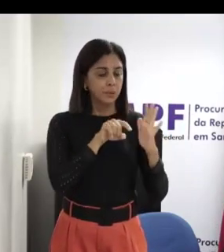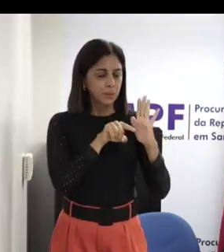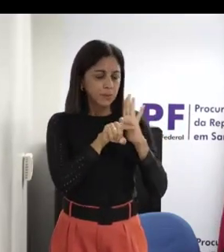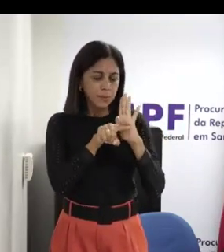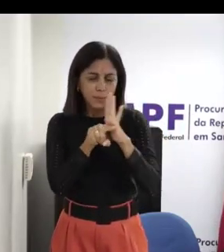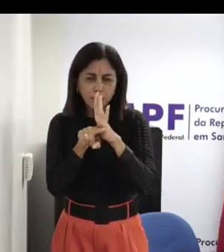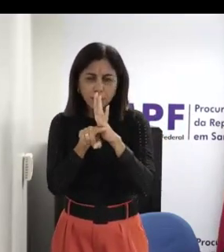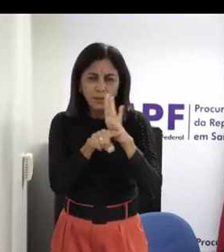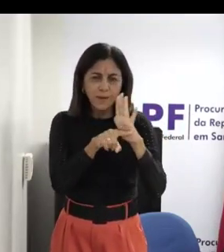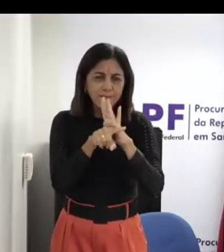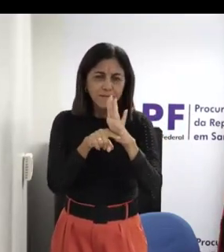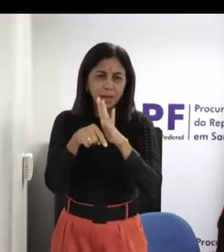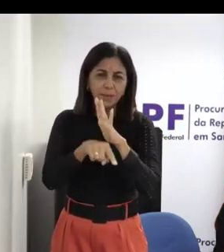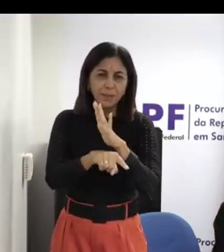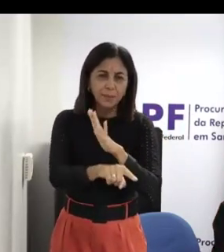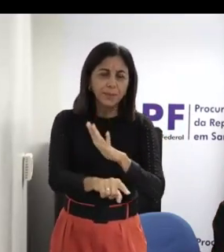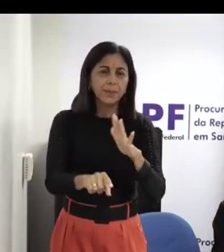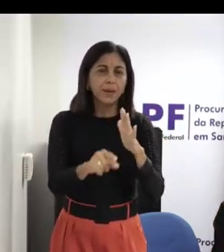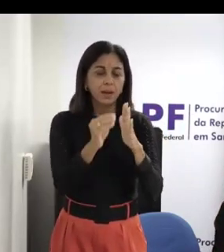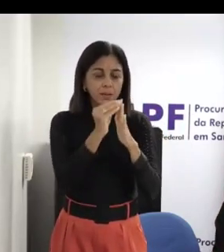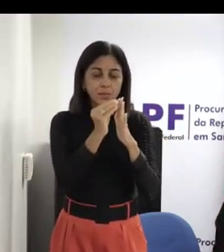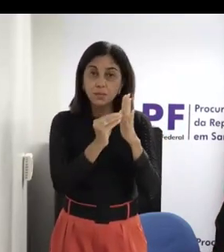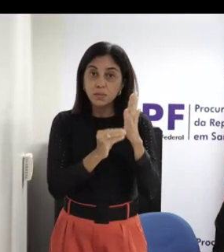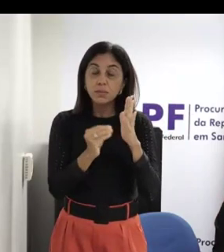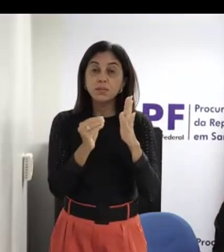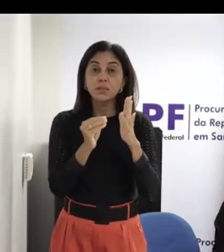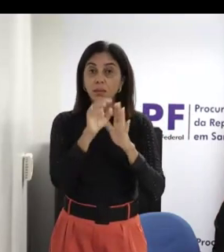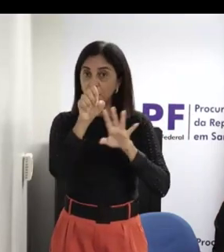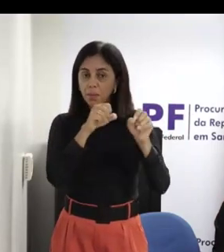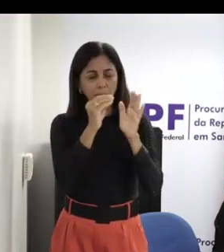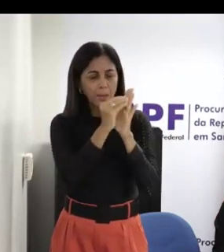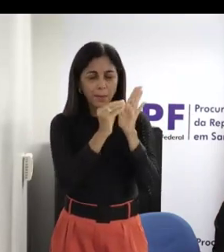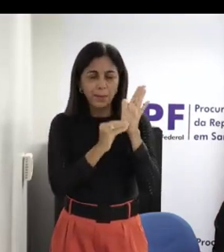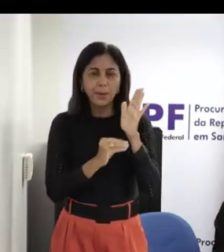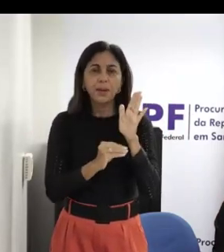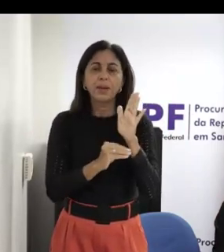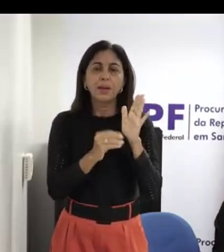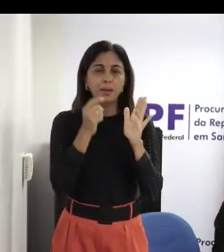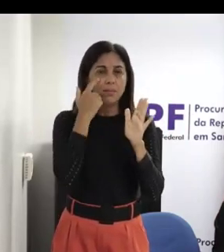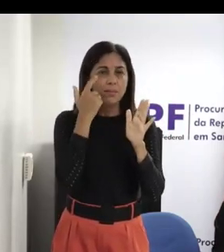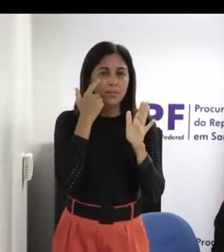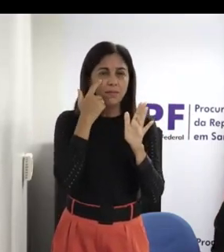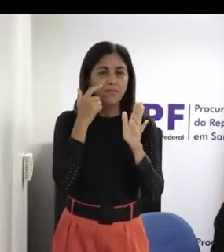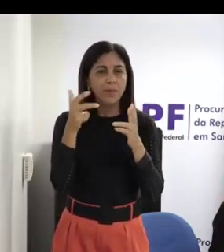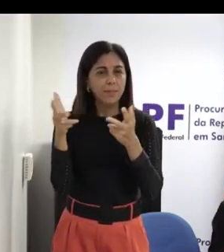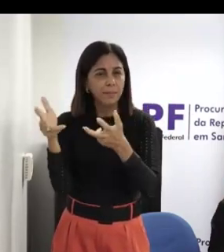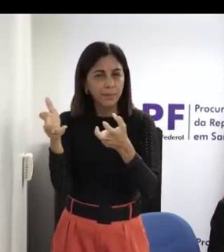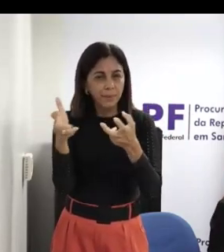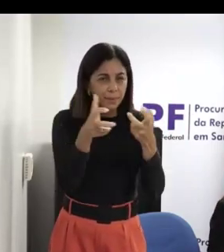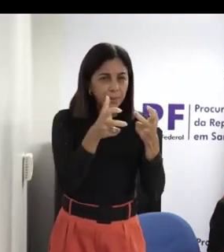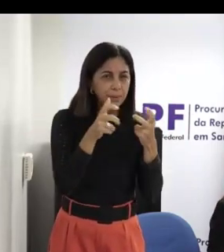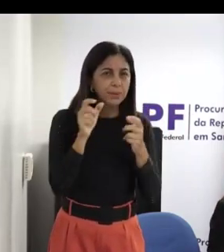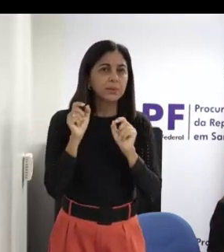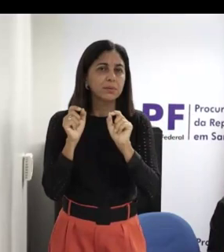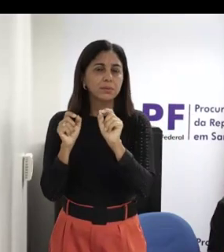fatores eles restem consignados no processo a verdade do que efetivamente aconteceu então Eh